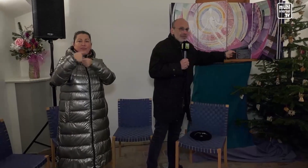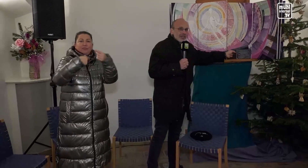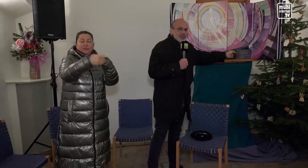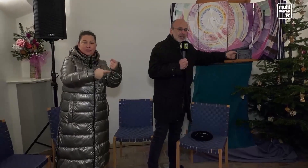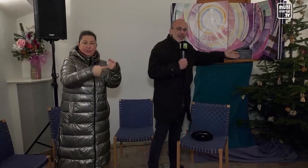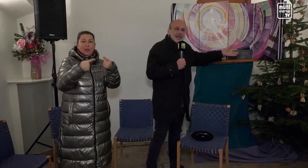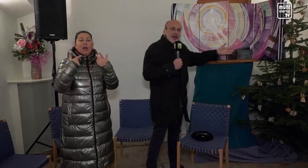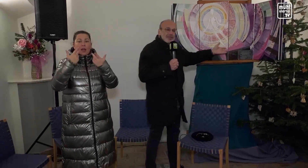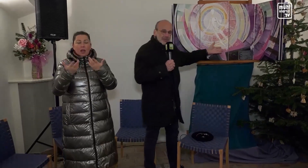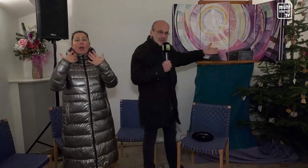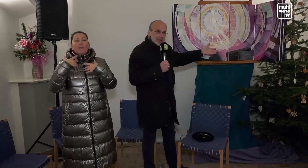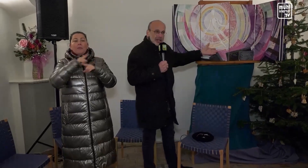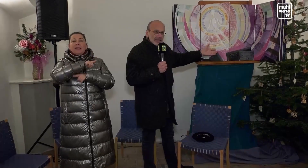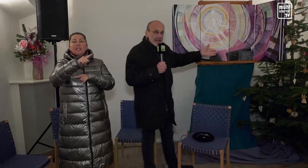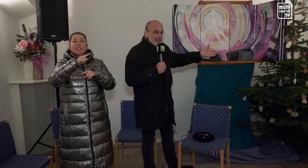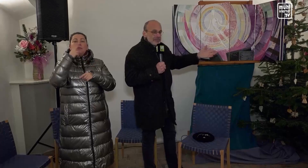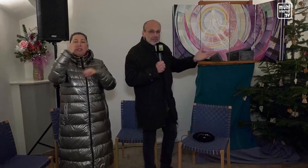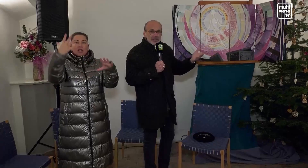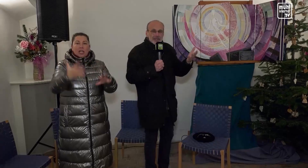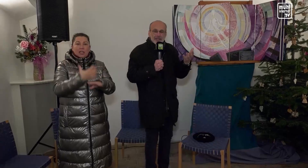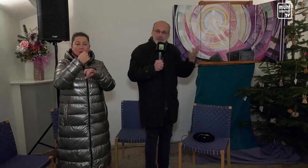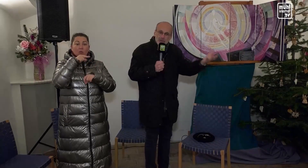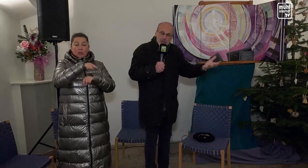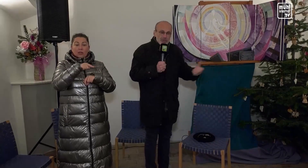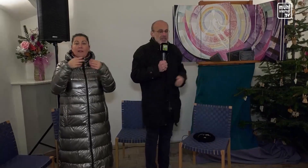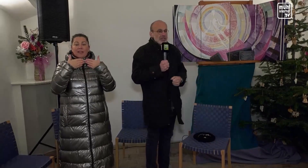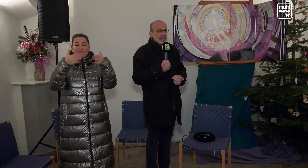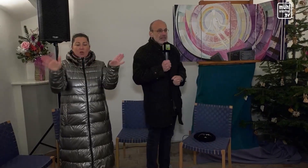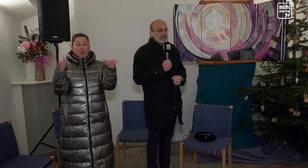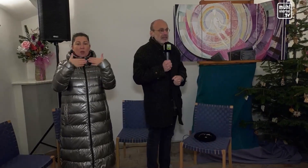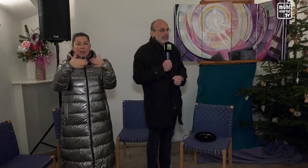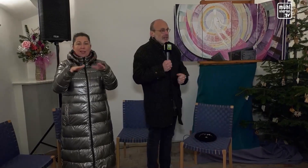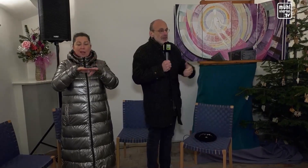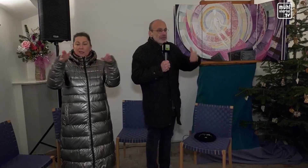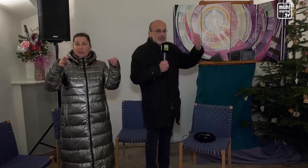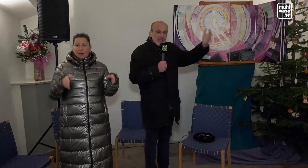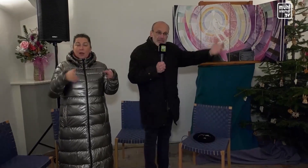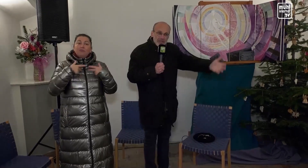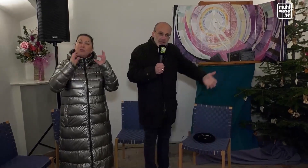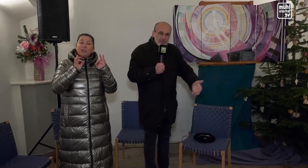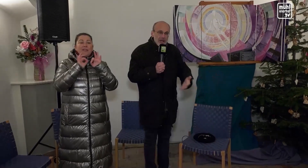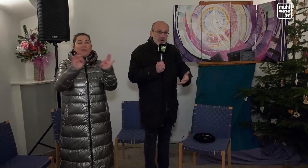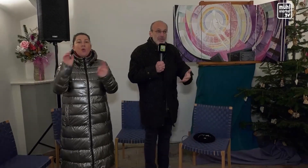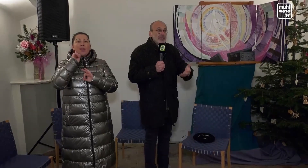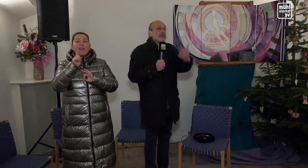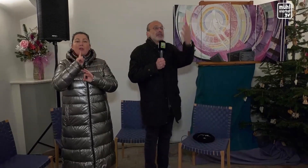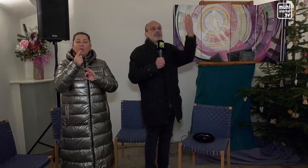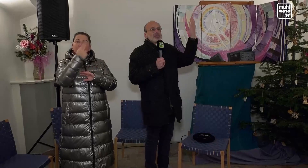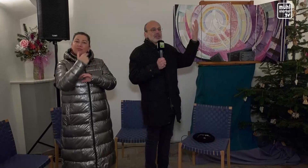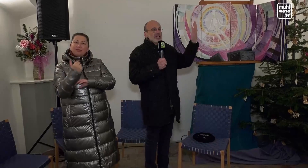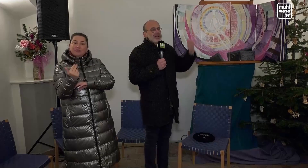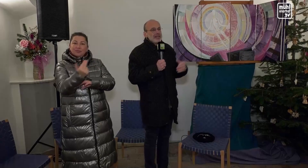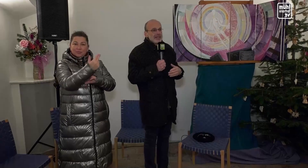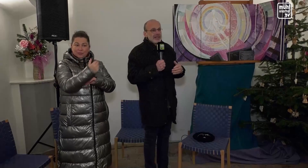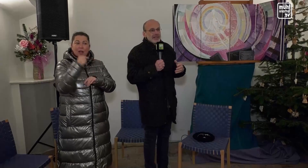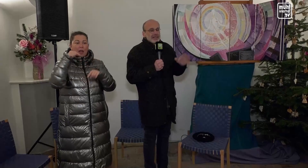Rettung der Menschen auf diesem Flügelaltar. Das für Gehörlose gestaltet und es wird auch immer da in dem Raum, das war ja früher